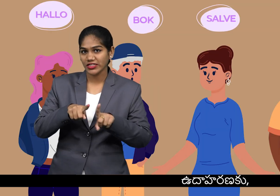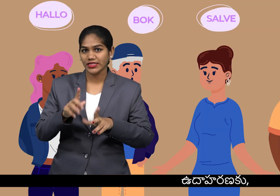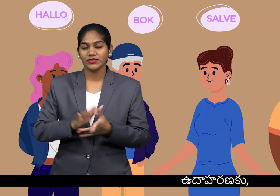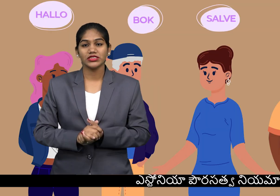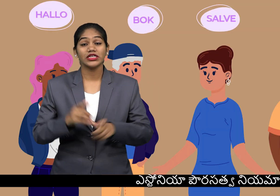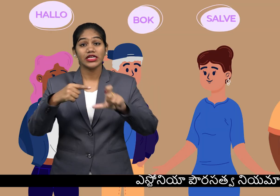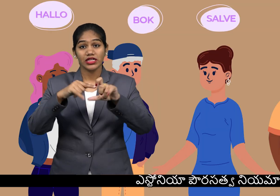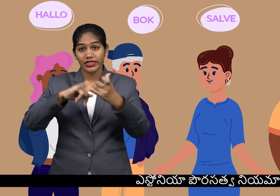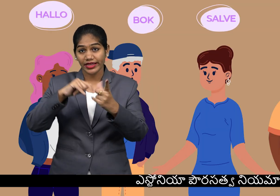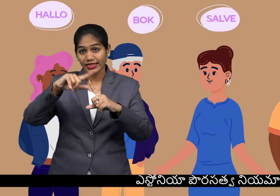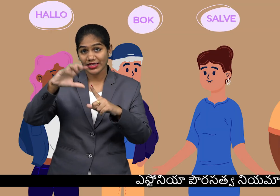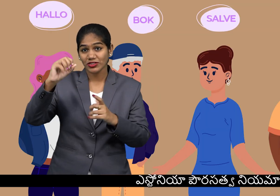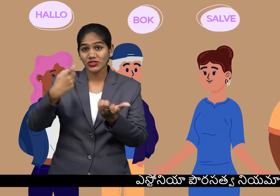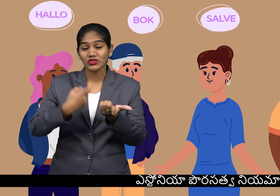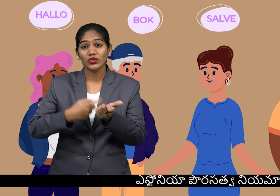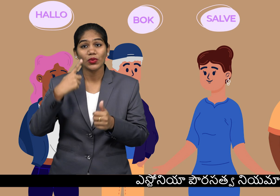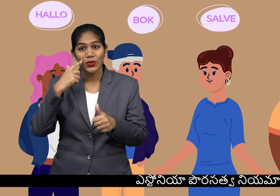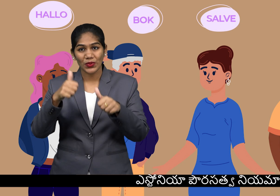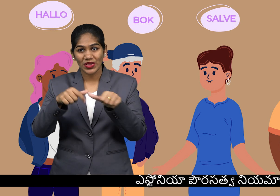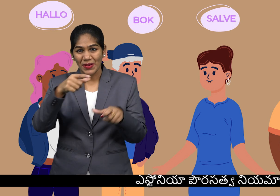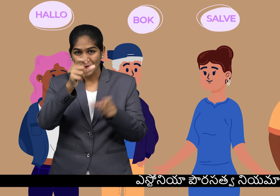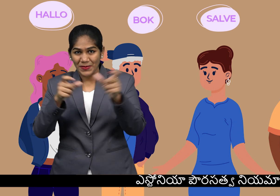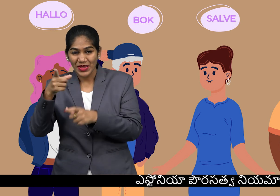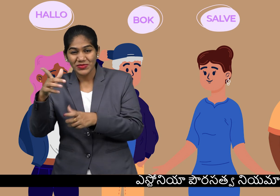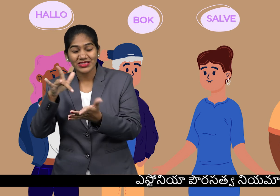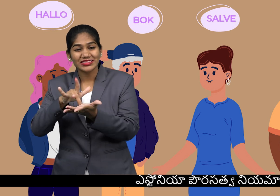ఉదాహరణకు ఎస్టోనియా పౌరసత్వ నియమాలు